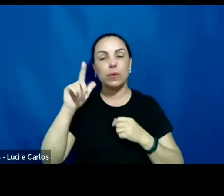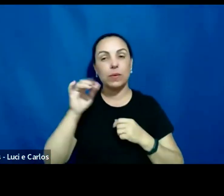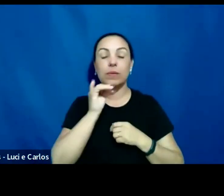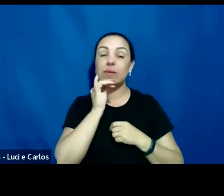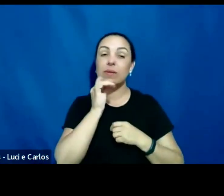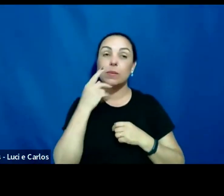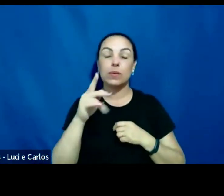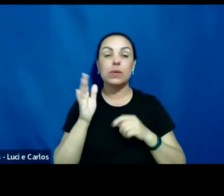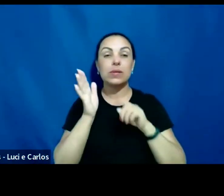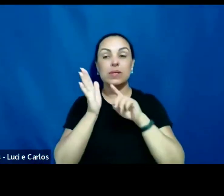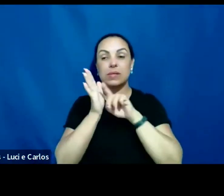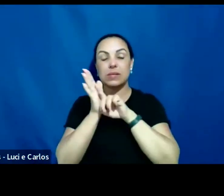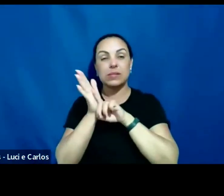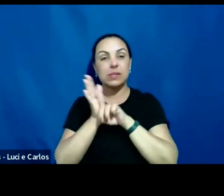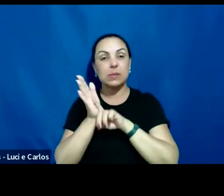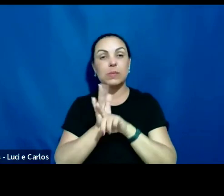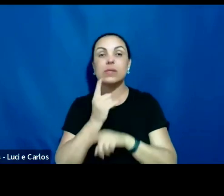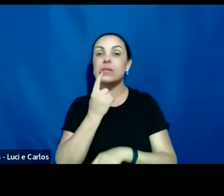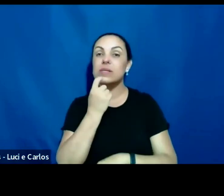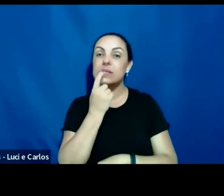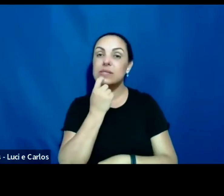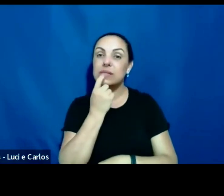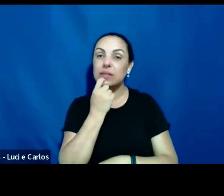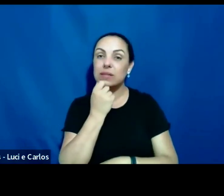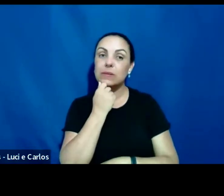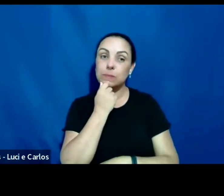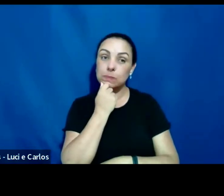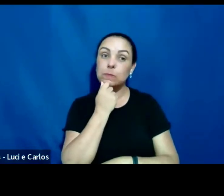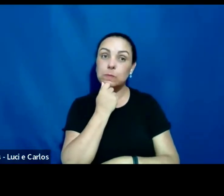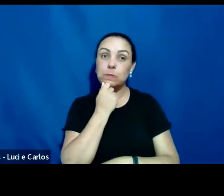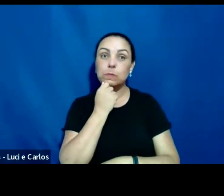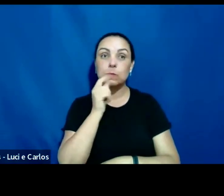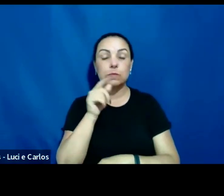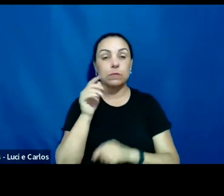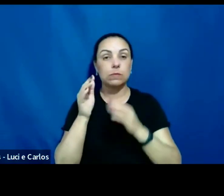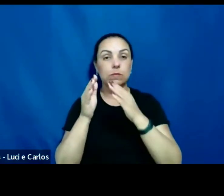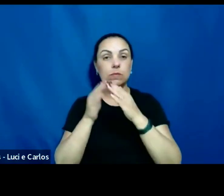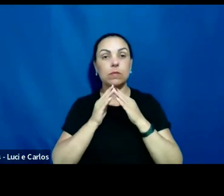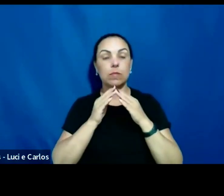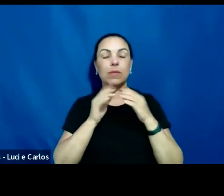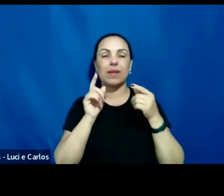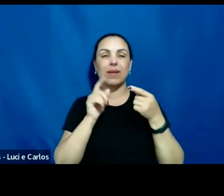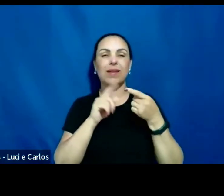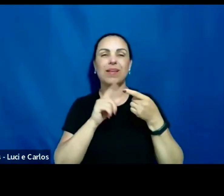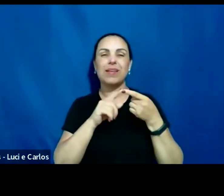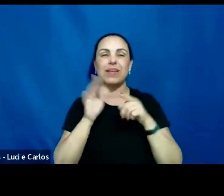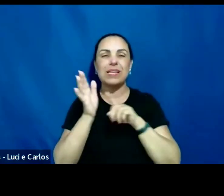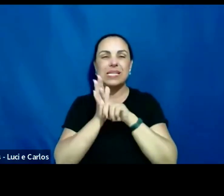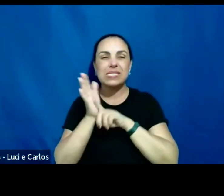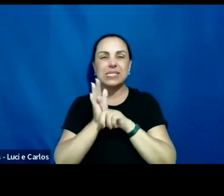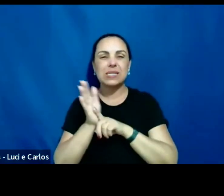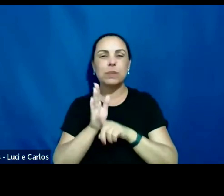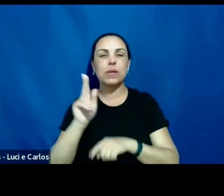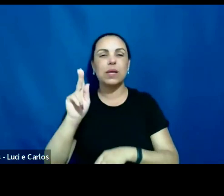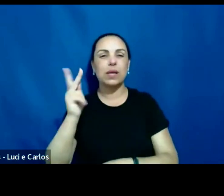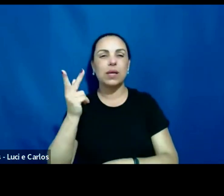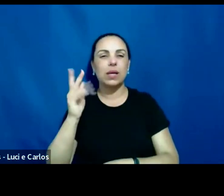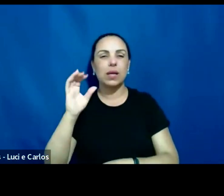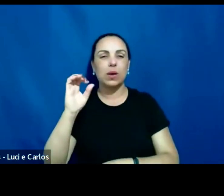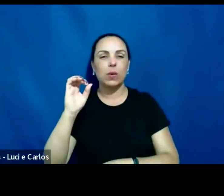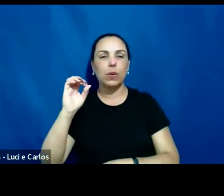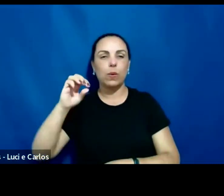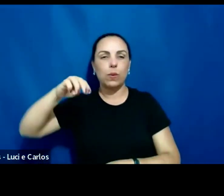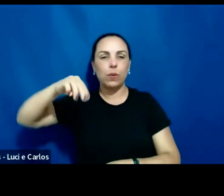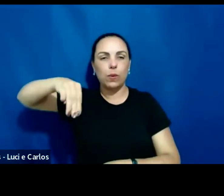sangue. Por exemplo, se você pedir uma homocisteína, que a maioria dos médicos não pede. Eu